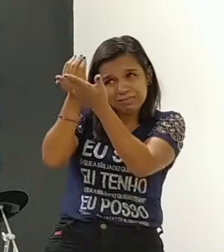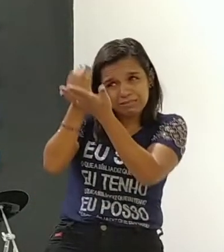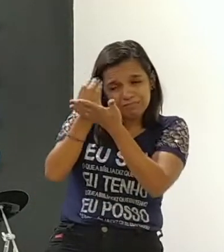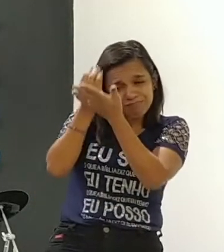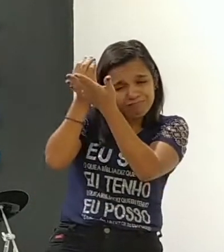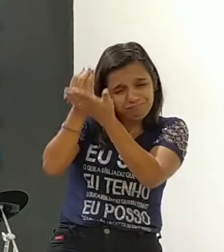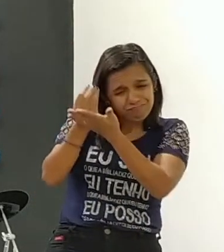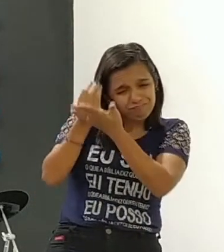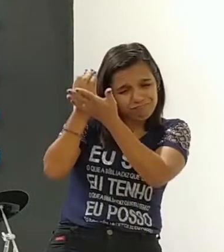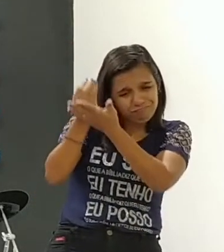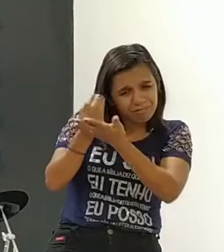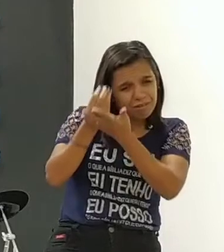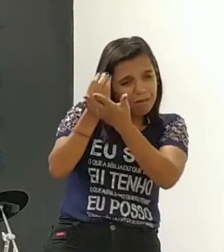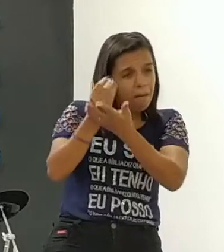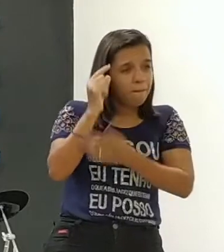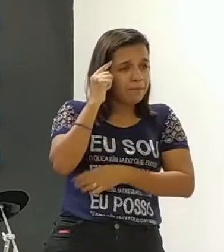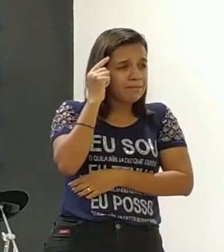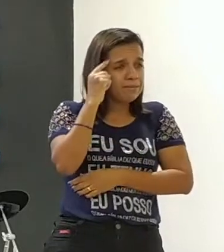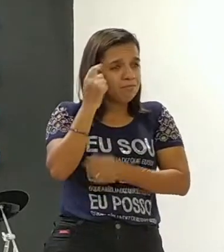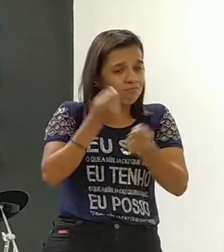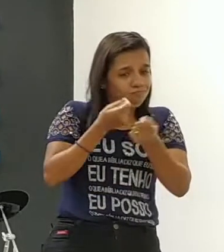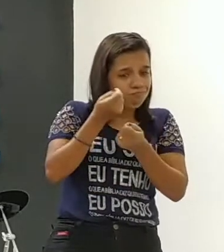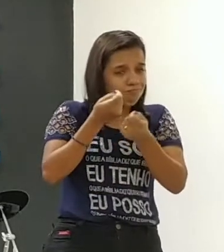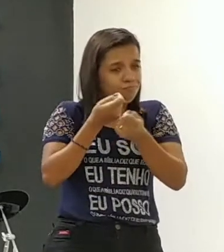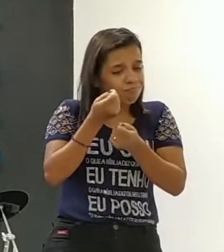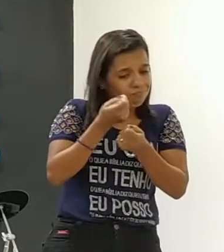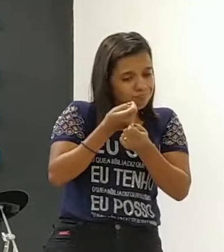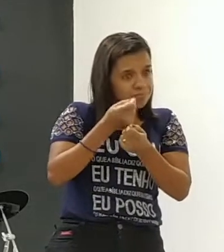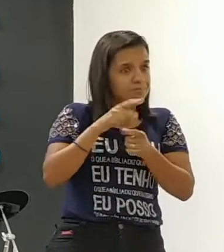puxando, achando que o controle também tem que ser nosso.